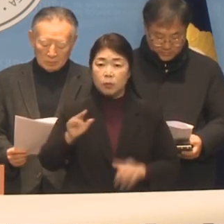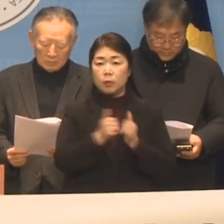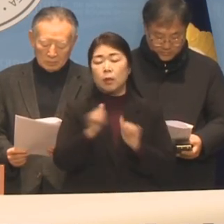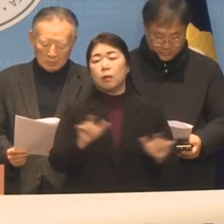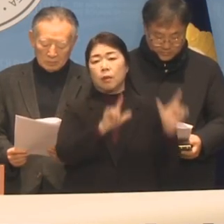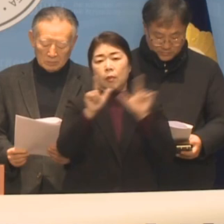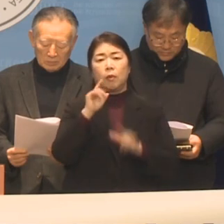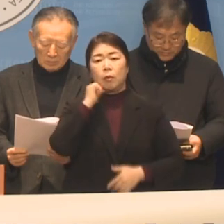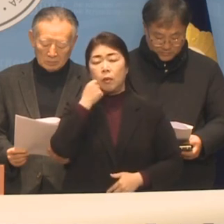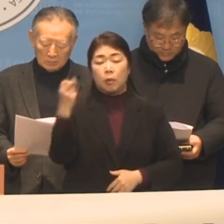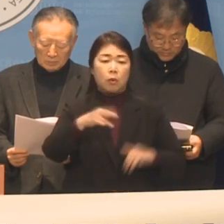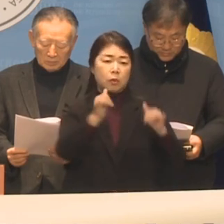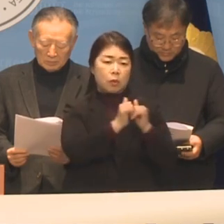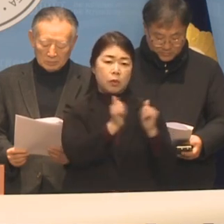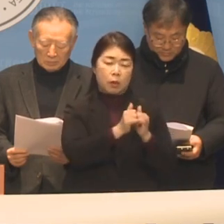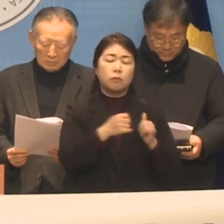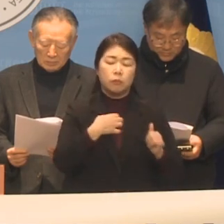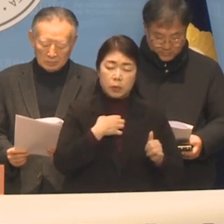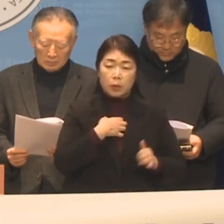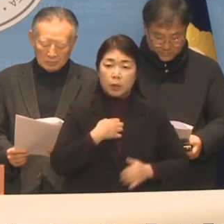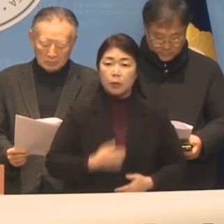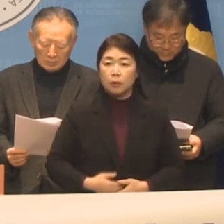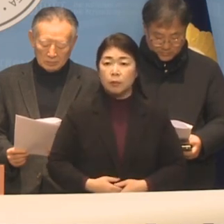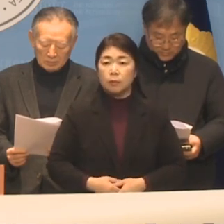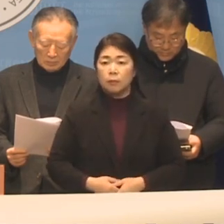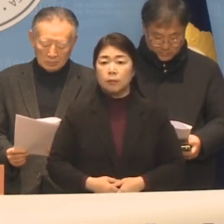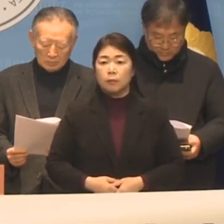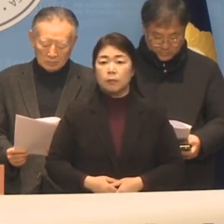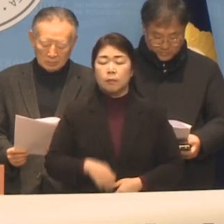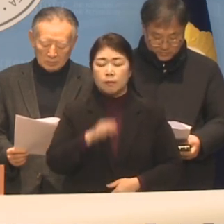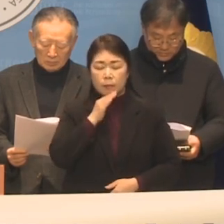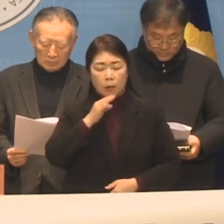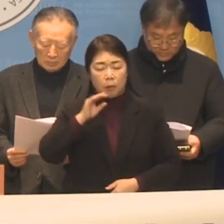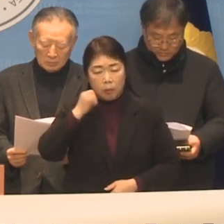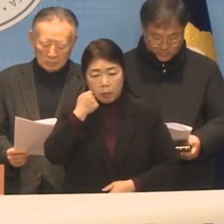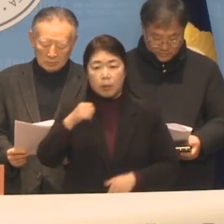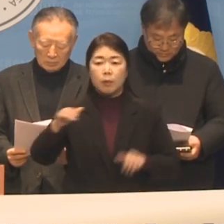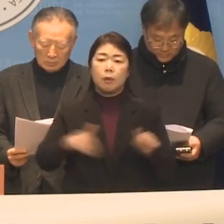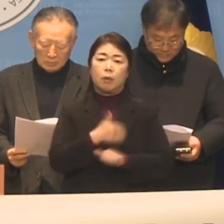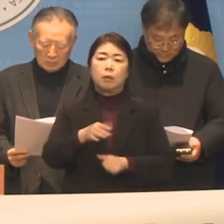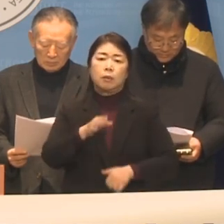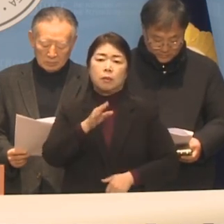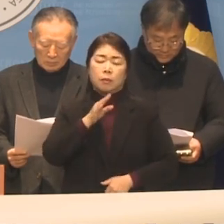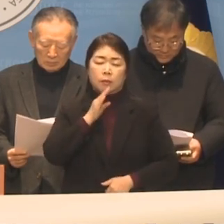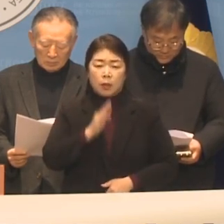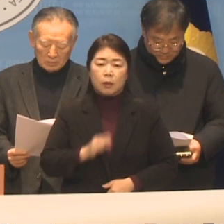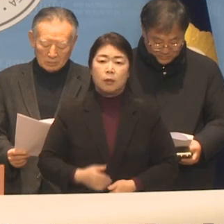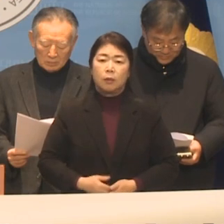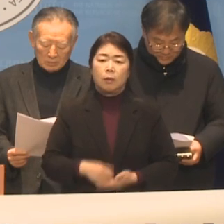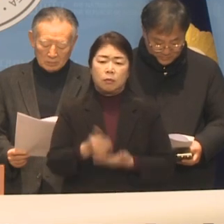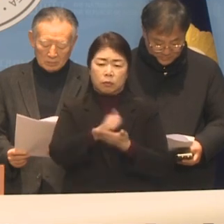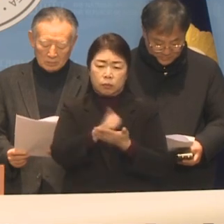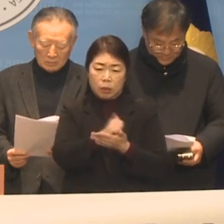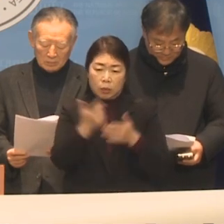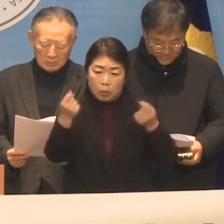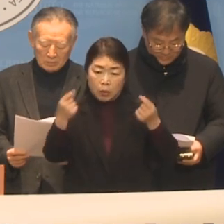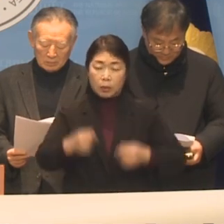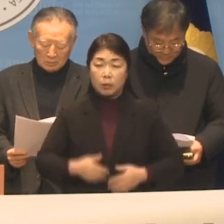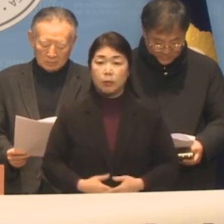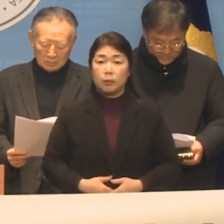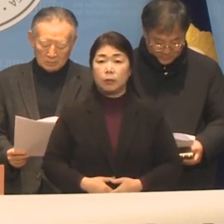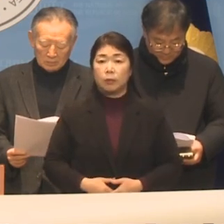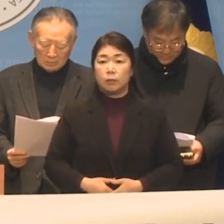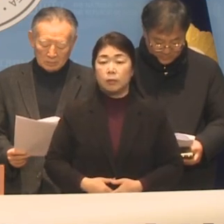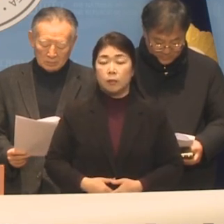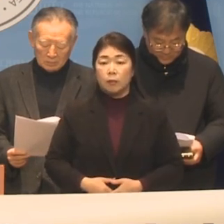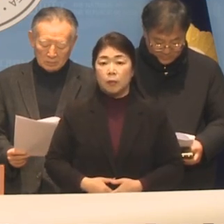그리고 전쟁 위기 상황은 거의 벼랑 끝에 놓여 있는 것과 다름없는 엄중한 상황이다. 이 엄중한